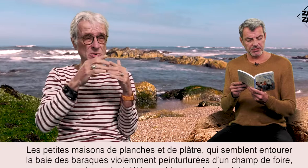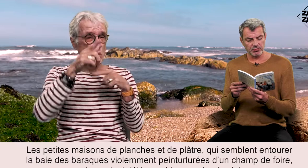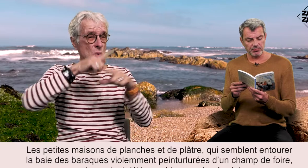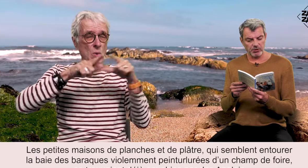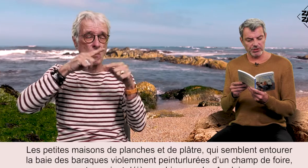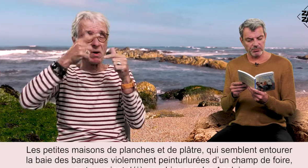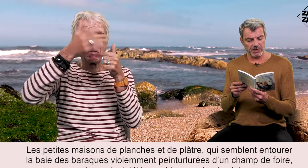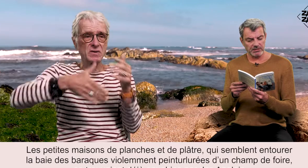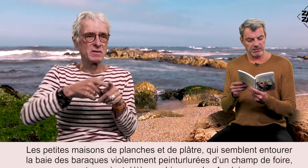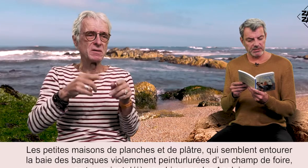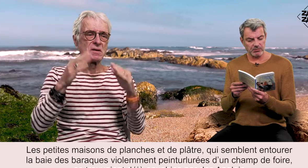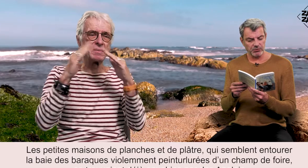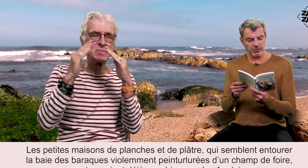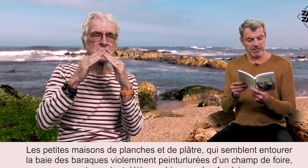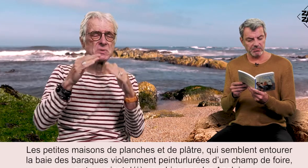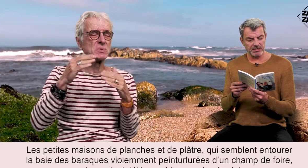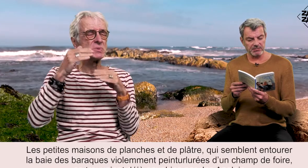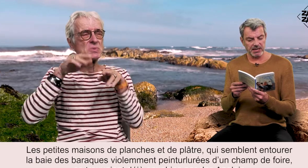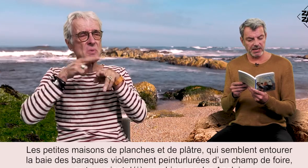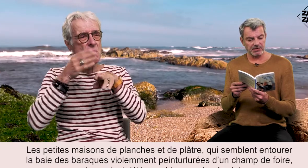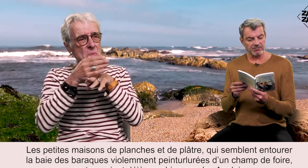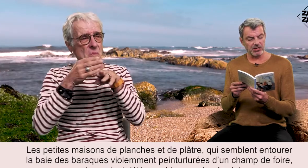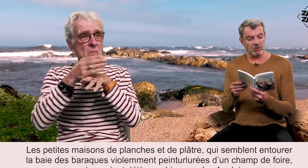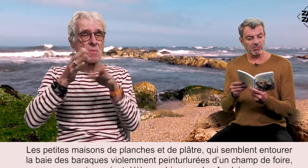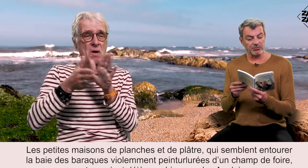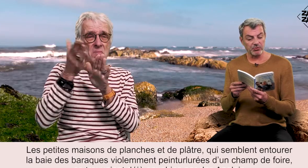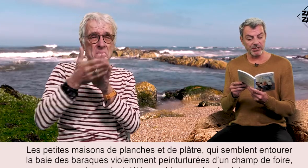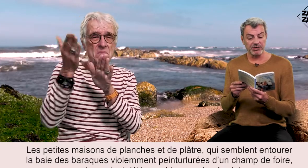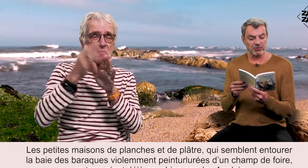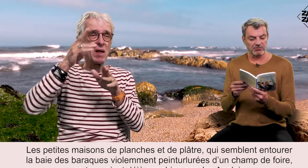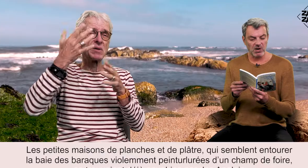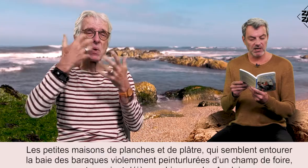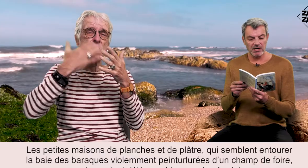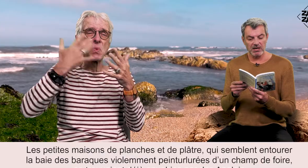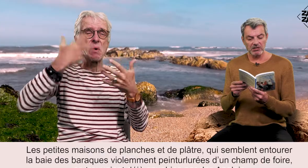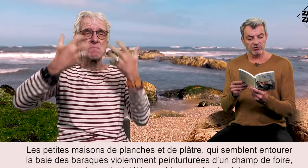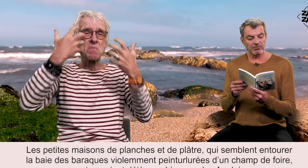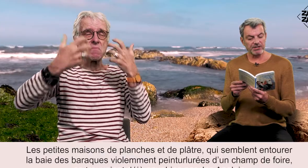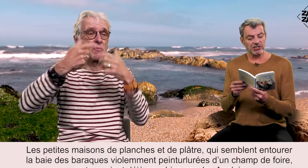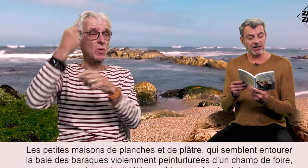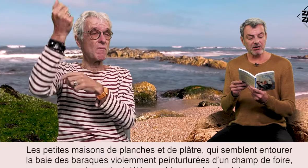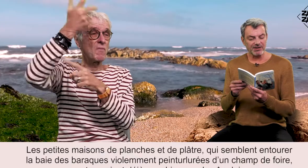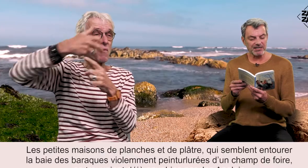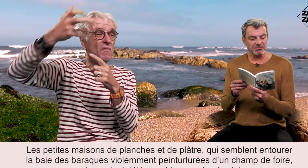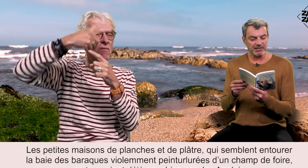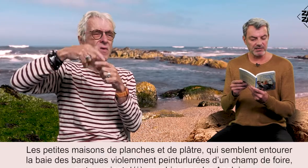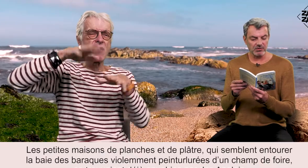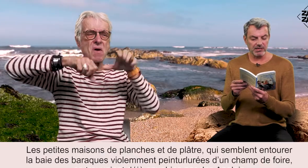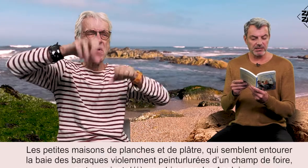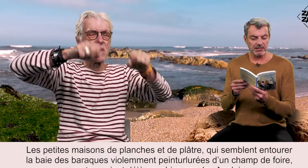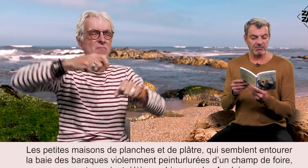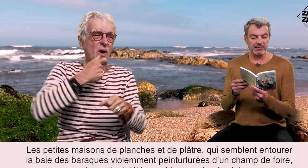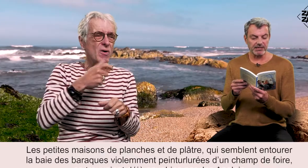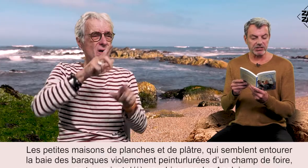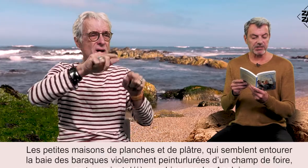Les petites maisons de planches et de plâtre, qui semblent entourer la baie des baraques, violemment peinturlurées d'un champ de foire, se trouvaient déjà envahies par des